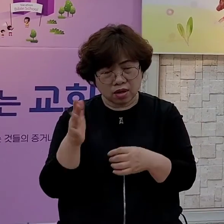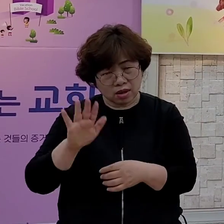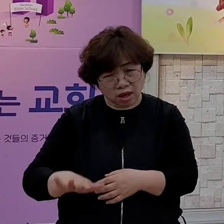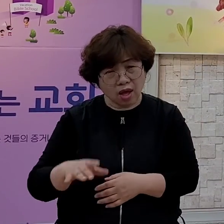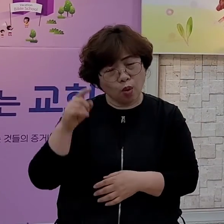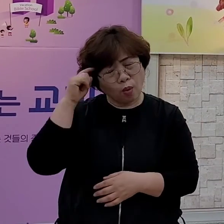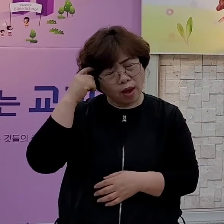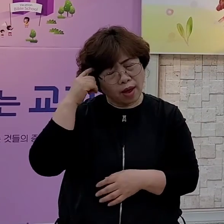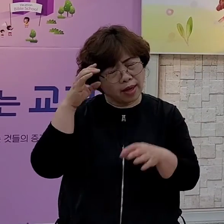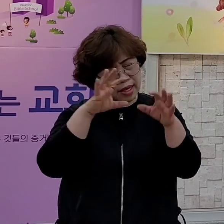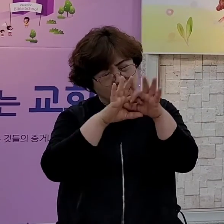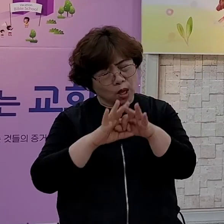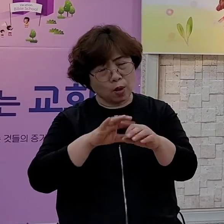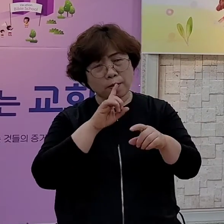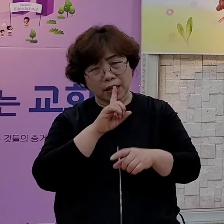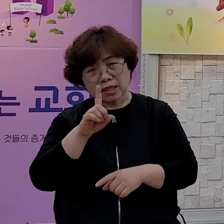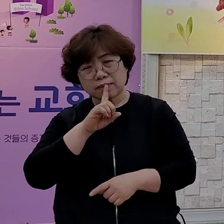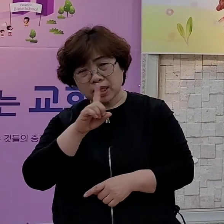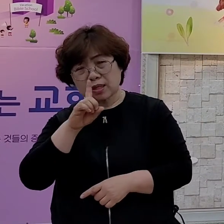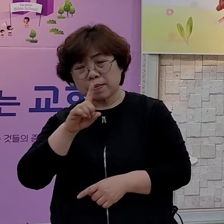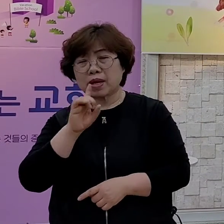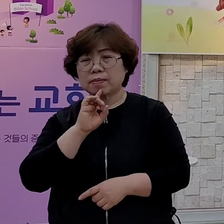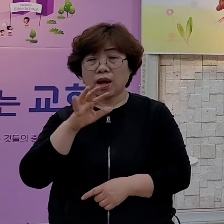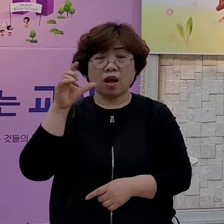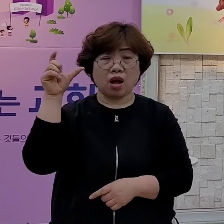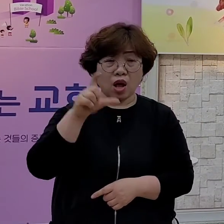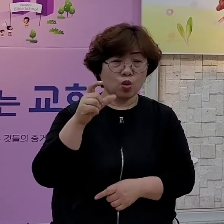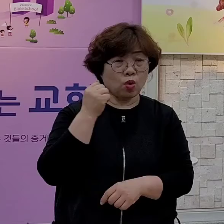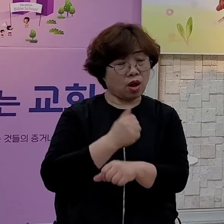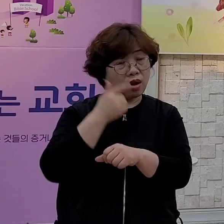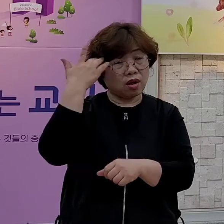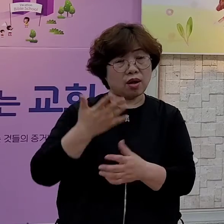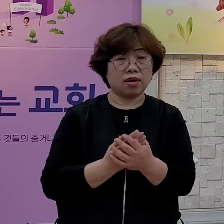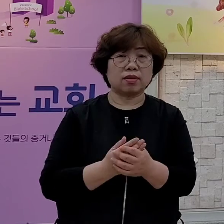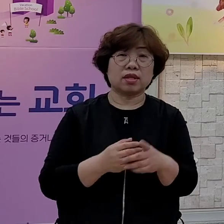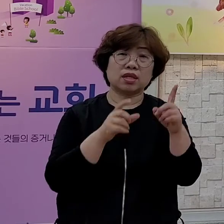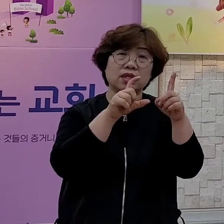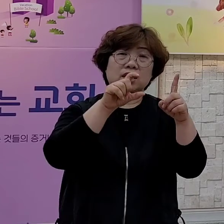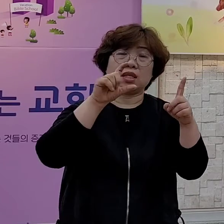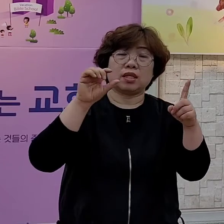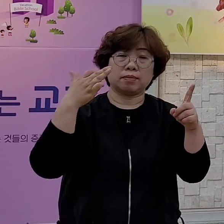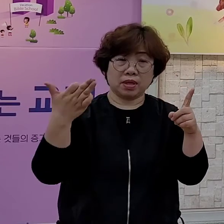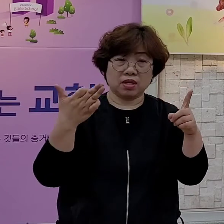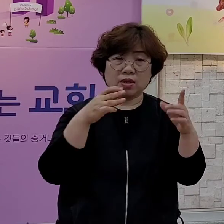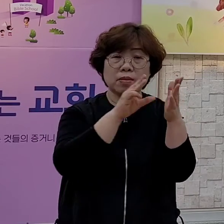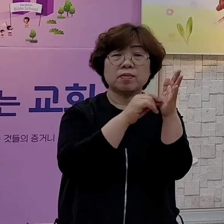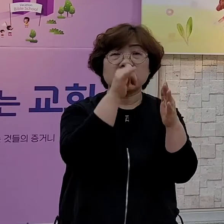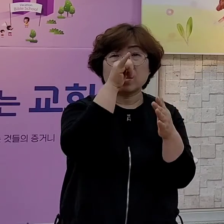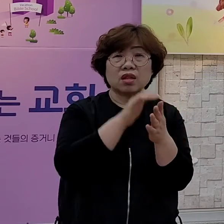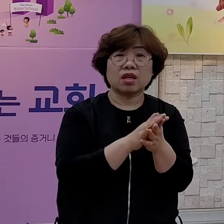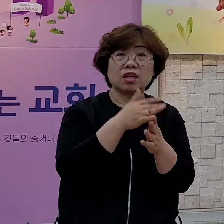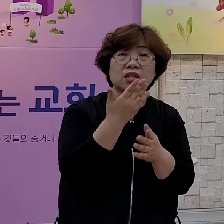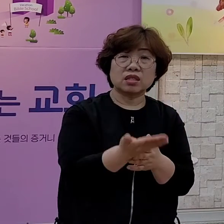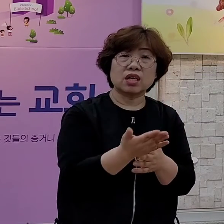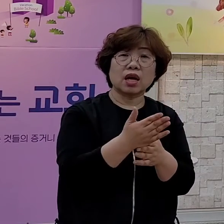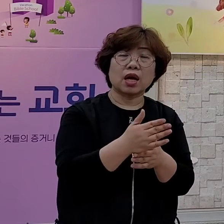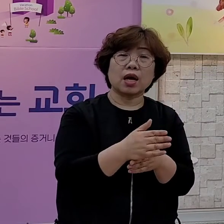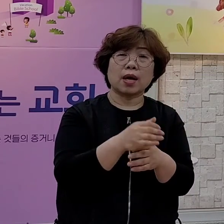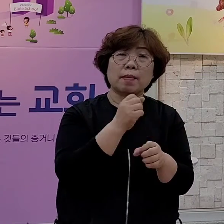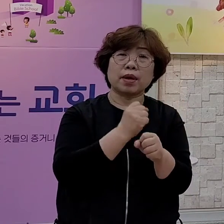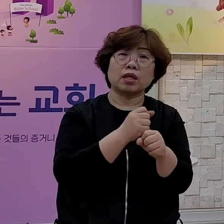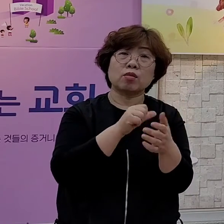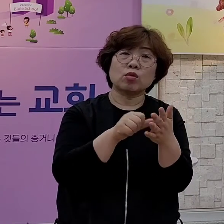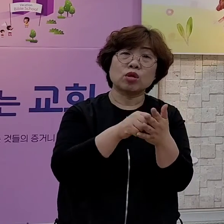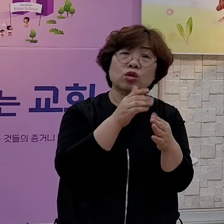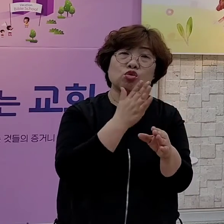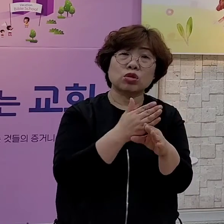그 비밀이 여기 18절에 기록되어 있다니까요. 여러분, 18절 우리 다 같이 한번 읽어보겠습니다. 시작. 그가 그 피조물